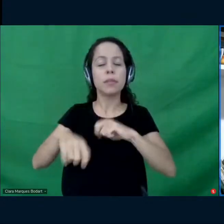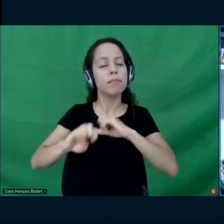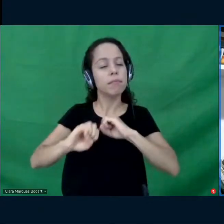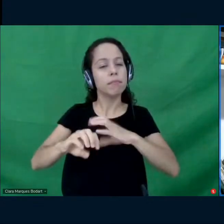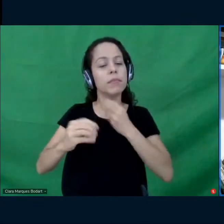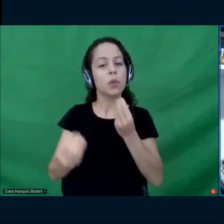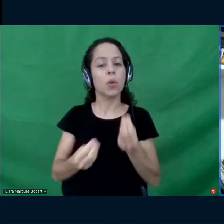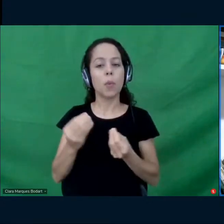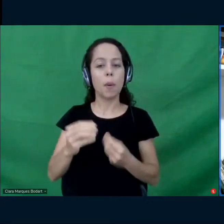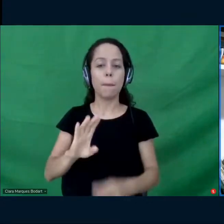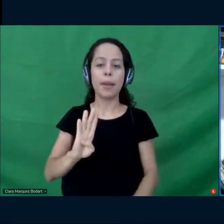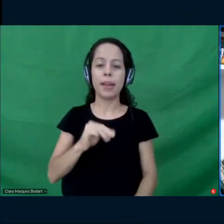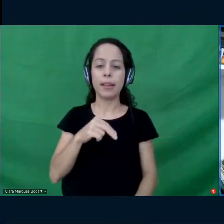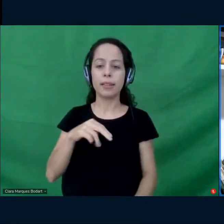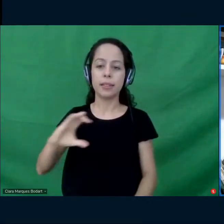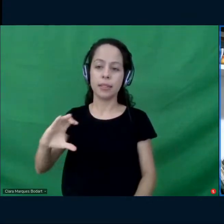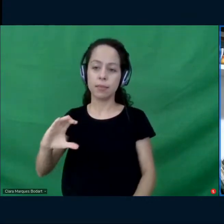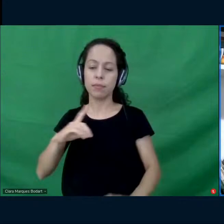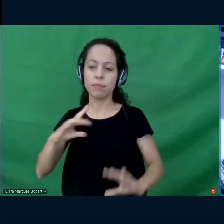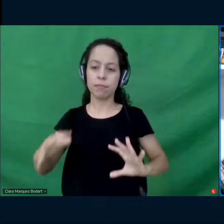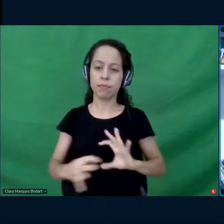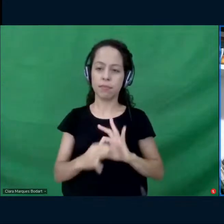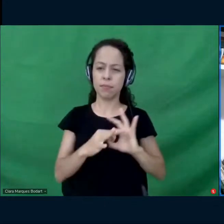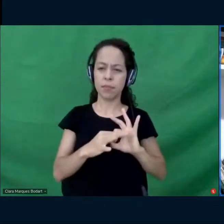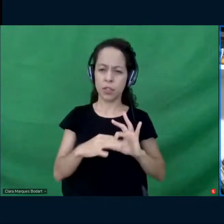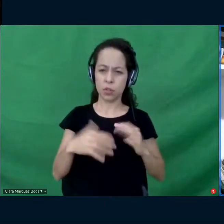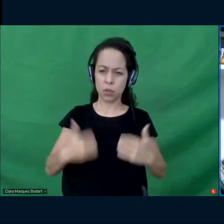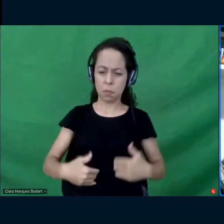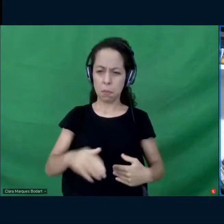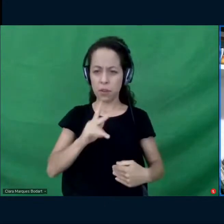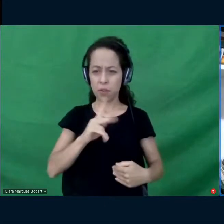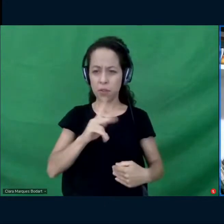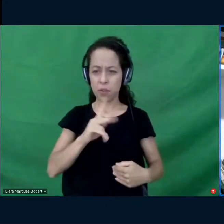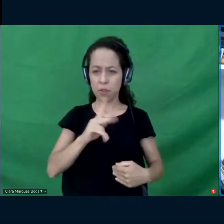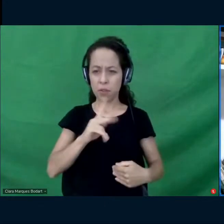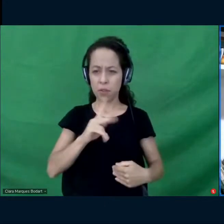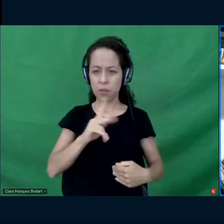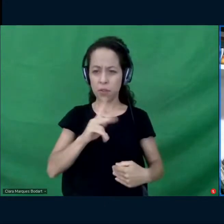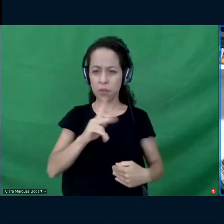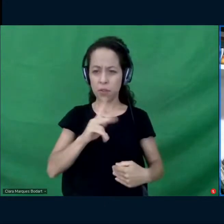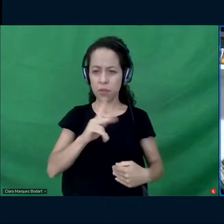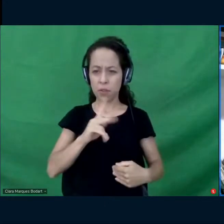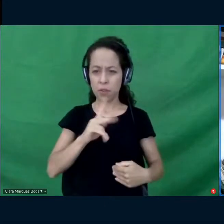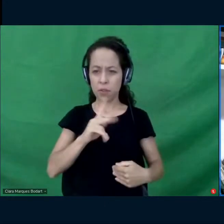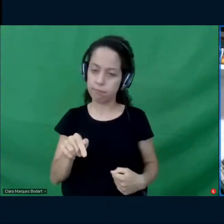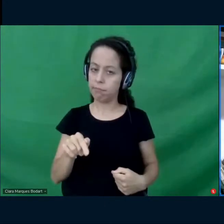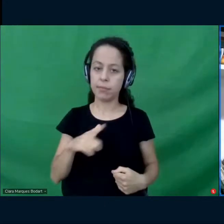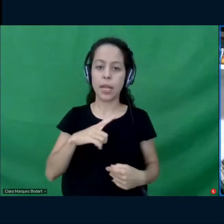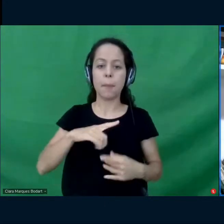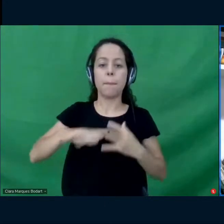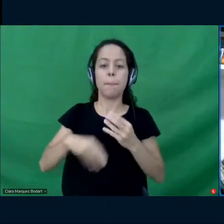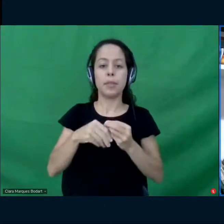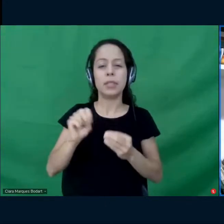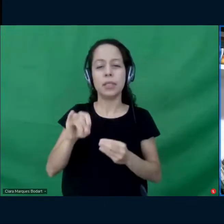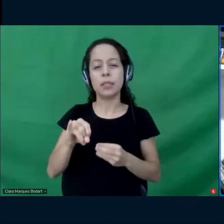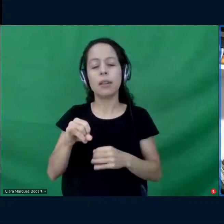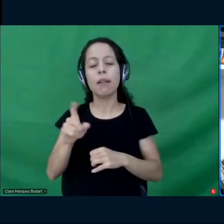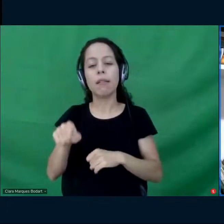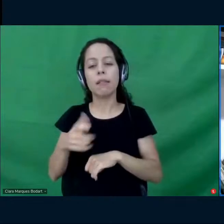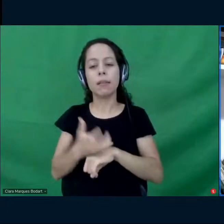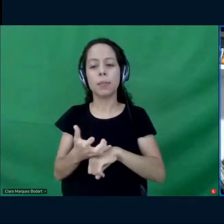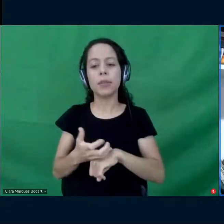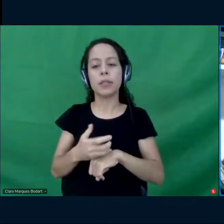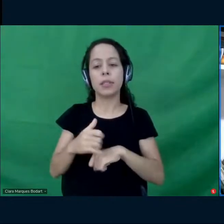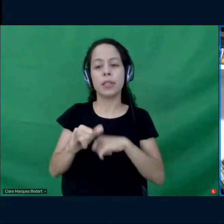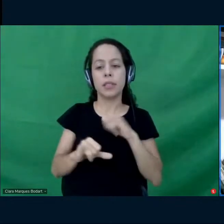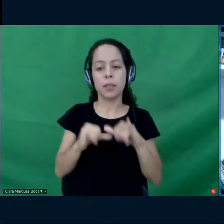replicar a BNCC. Ser professor é muito mais do que isso. Né? Um bom professor de biologia, de história, física e química não é um papagaio